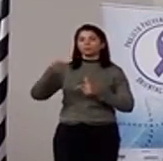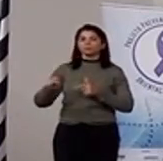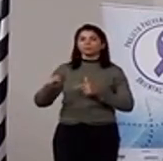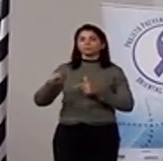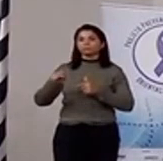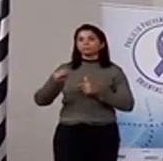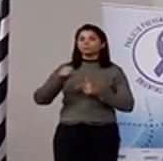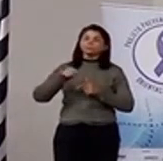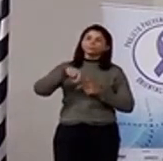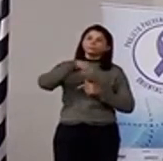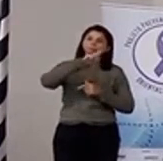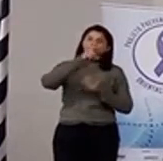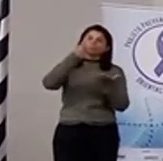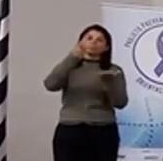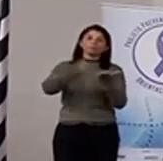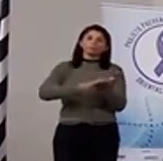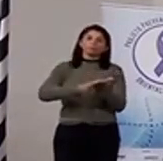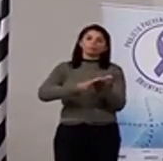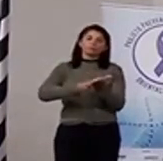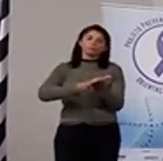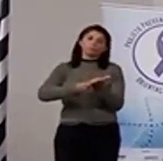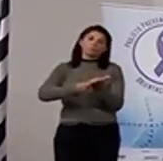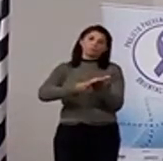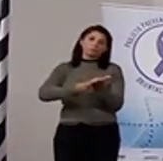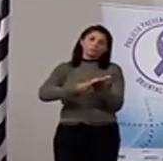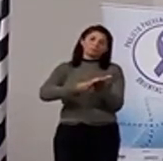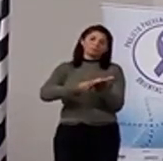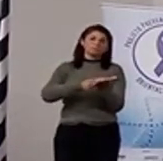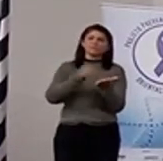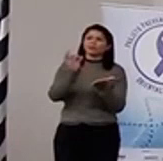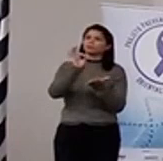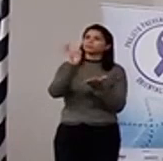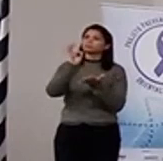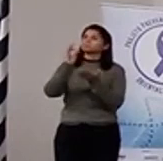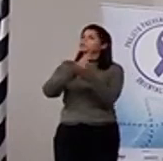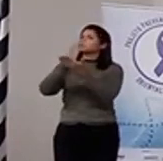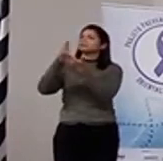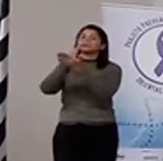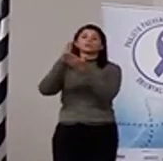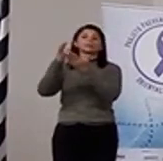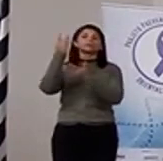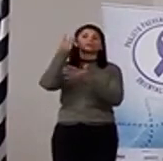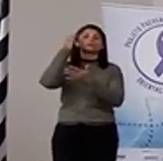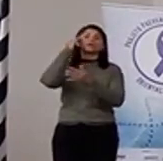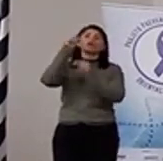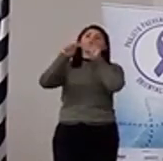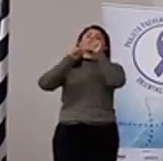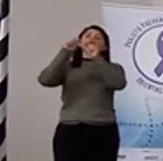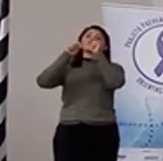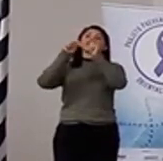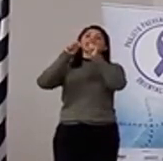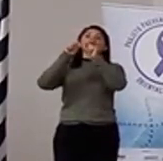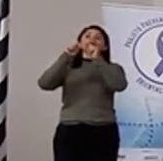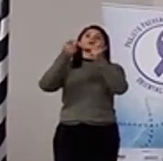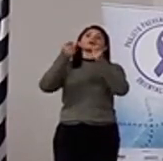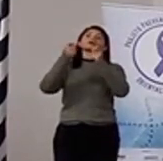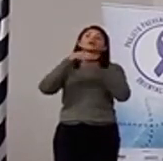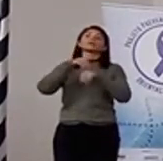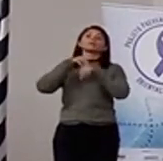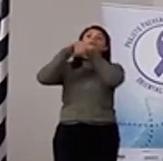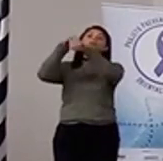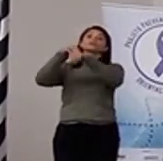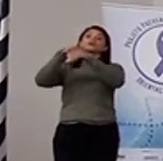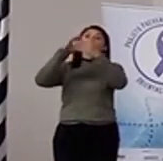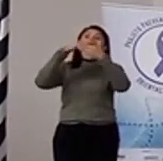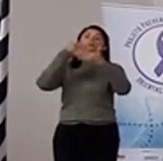para marcar, ninguém sabia quem era, para onde ia, queria mandar para Ribeirão, e isso foi agora